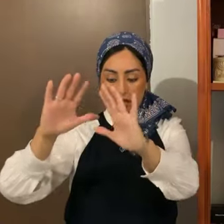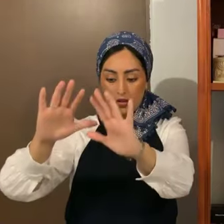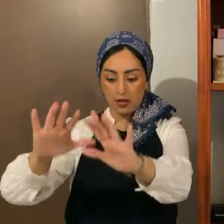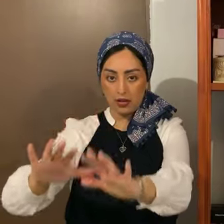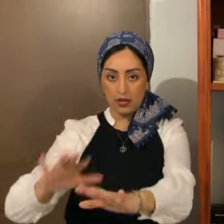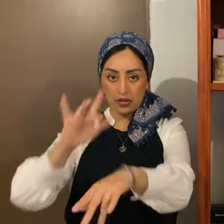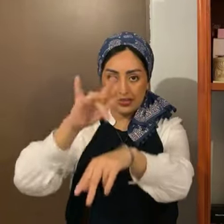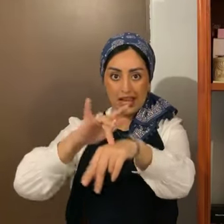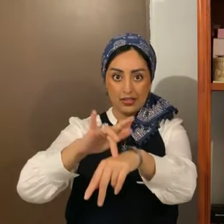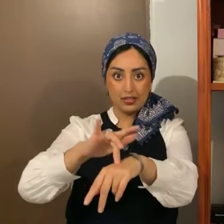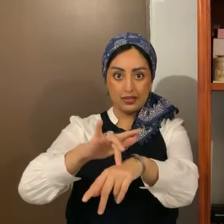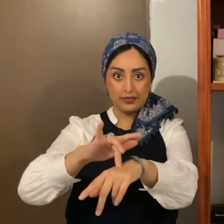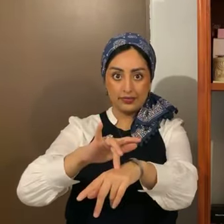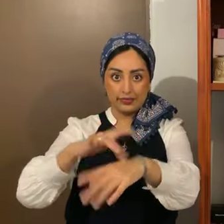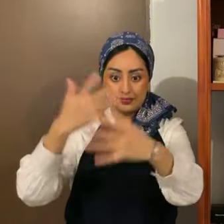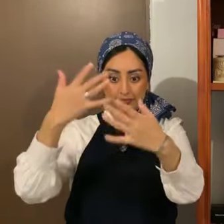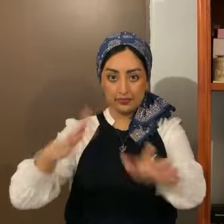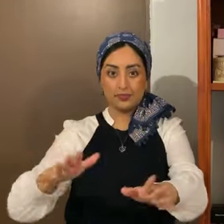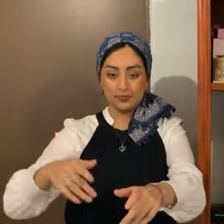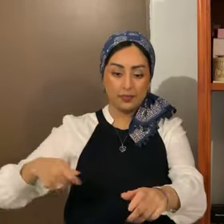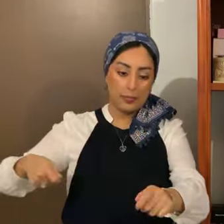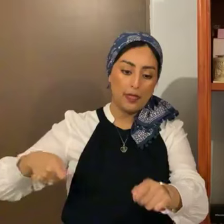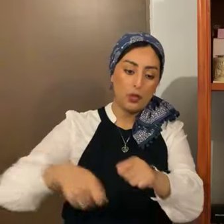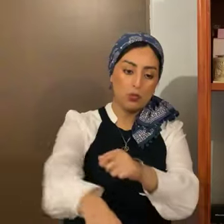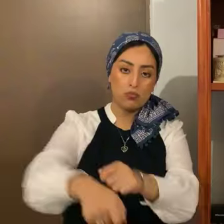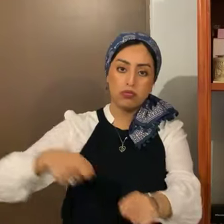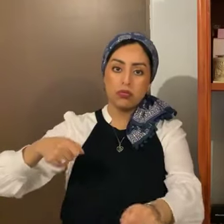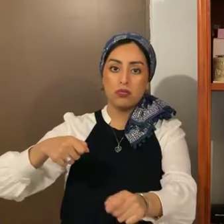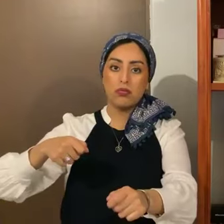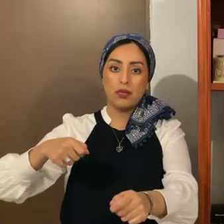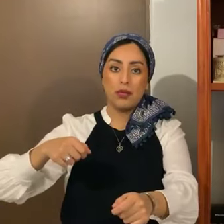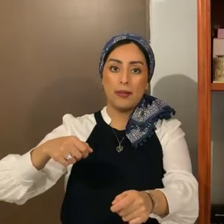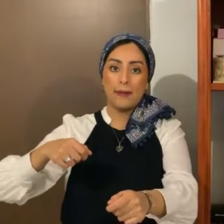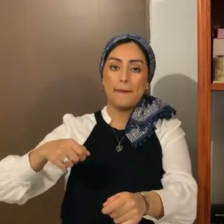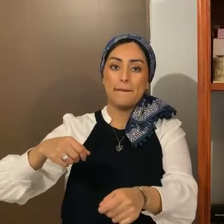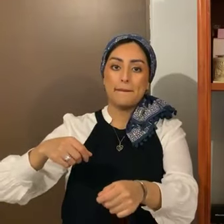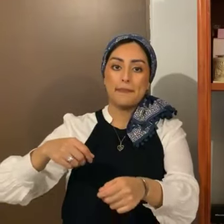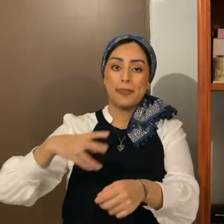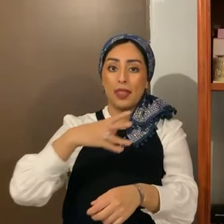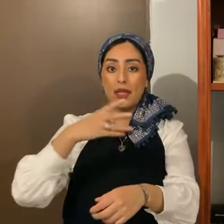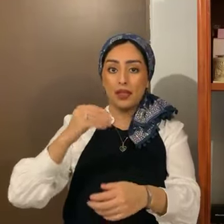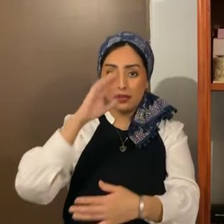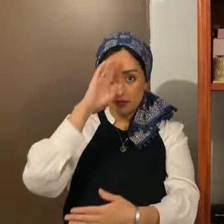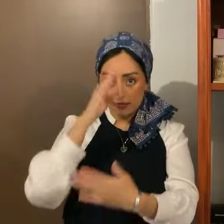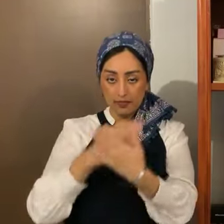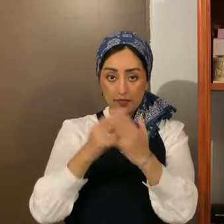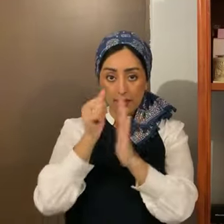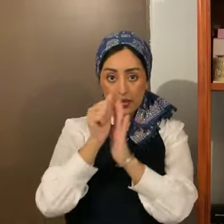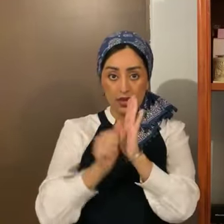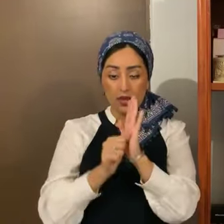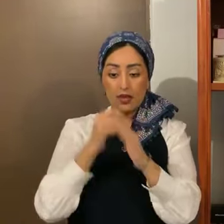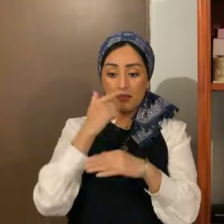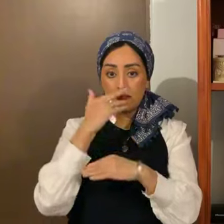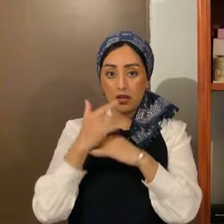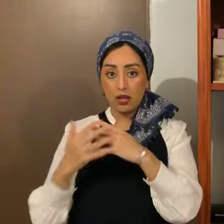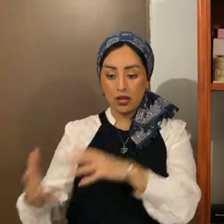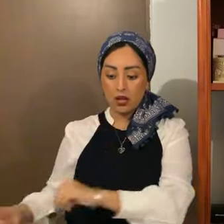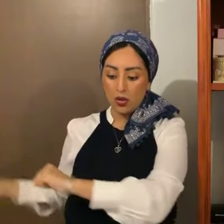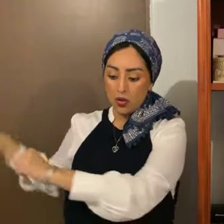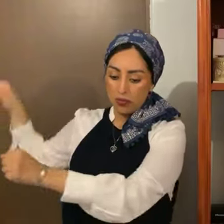y después la degollará delante del Mishkan de reunión, y los hijos de Aarón rociarán su sangre sobre el